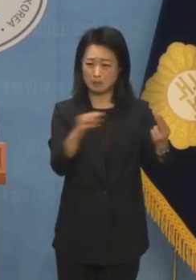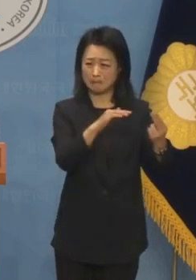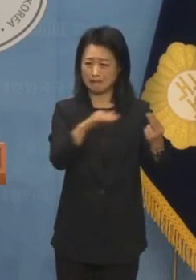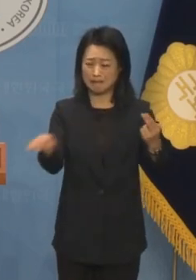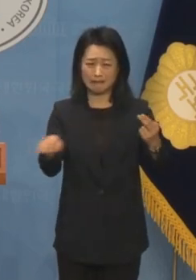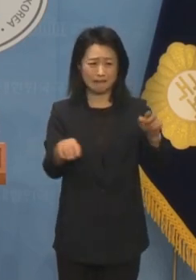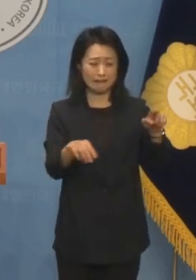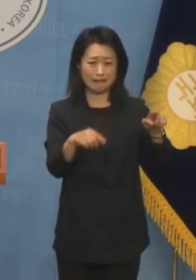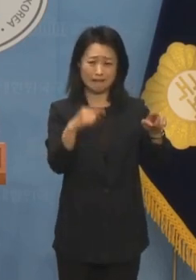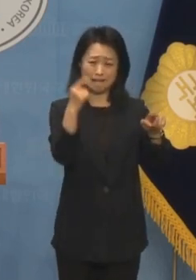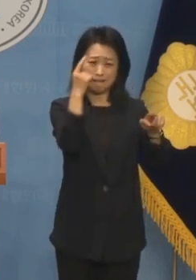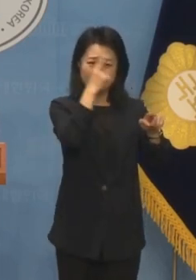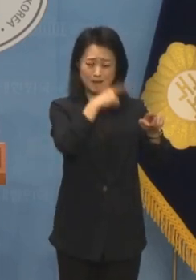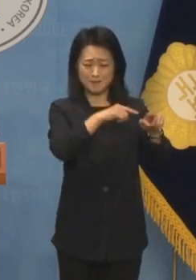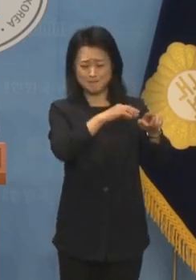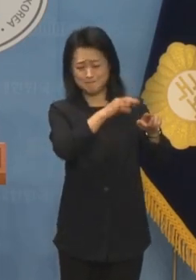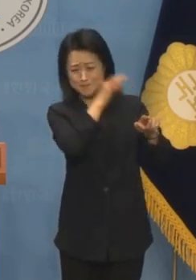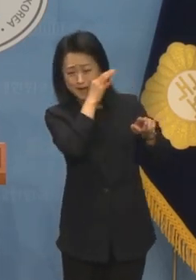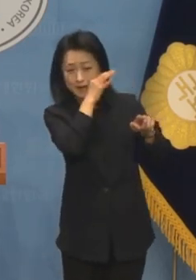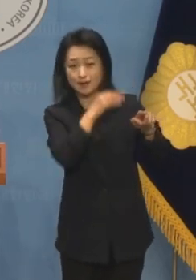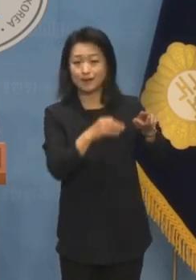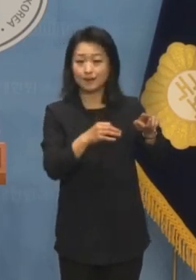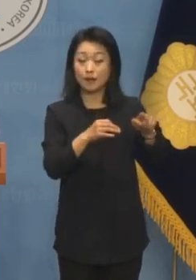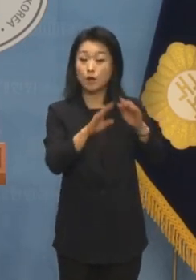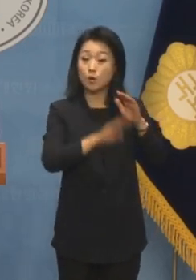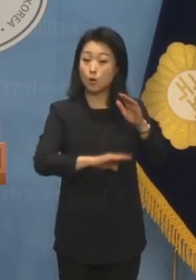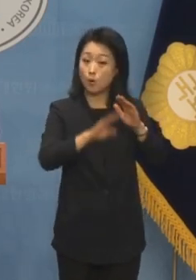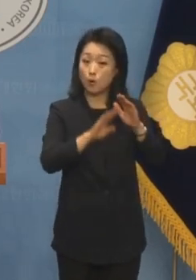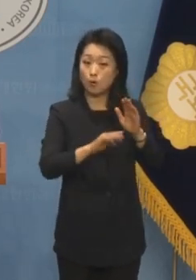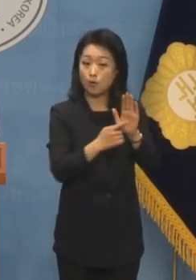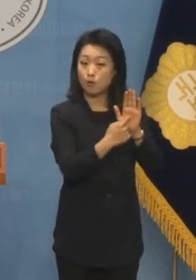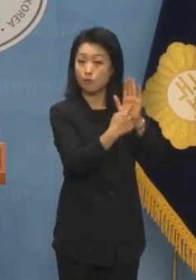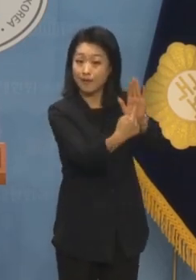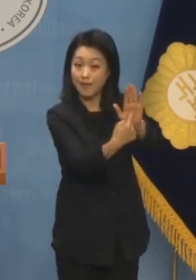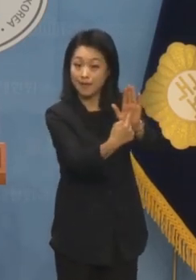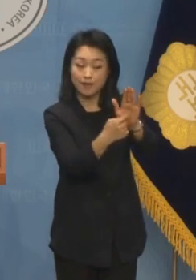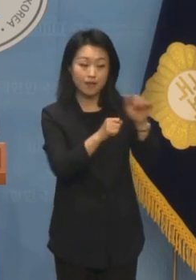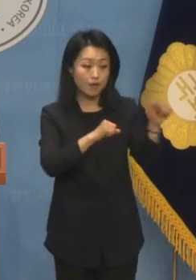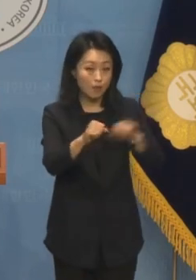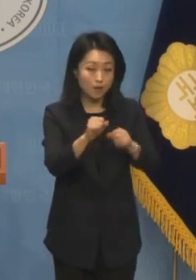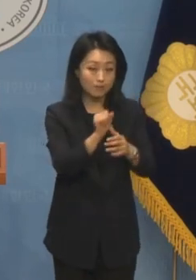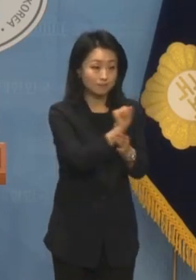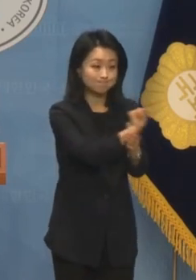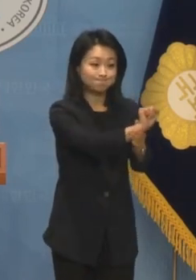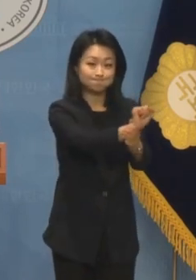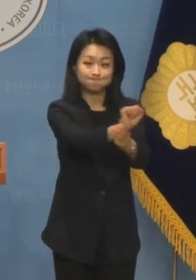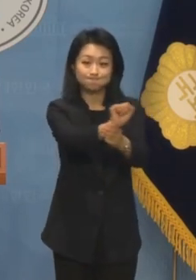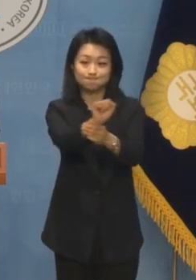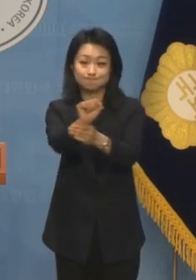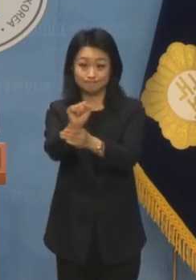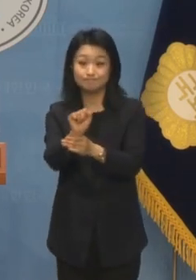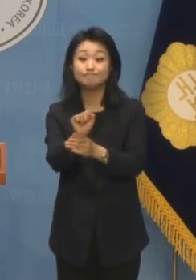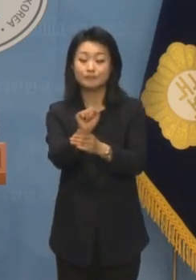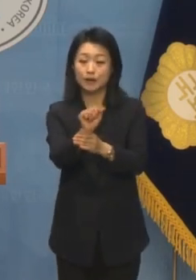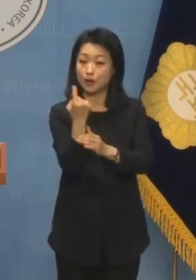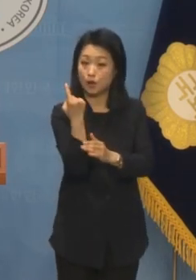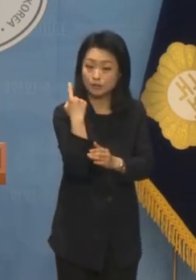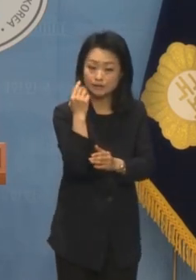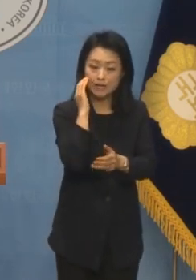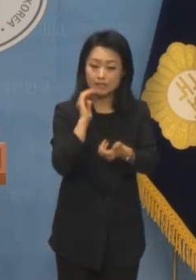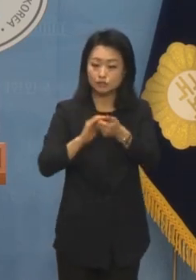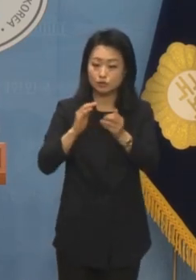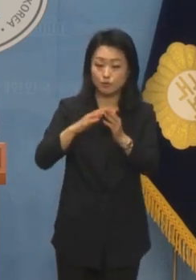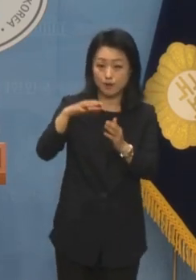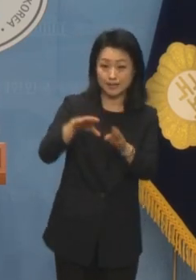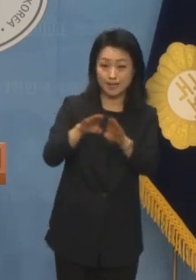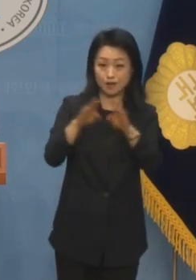아닙니까? 김건희 여사의 공식 공개 행보가 연달아 이어지고 있습니다. 어제는 청와대에서